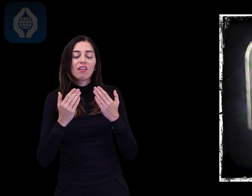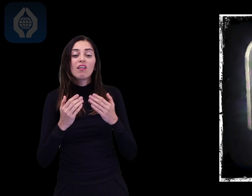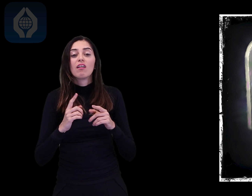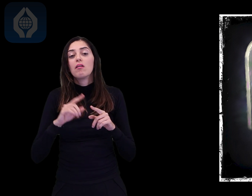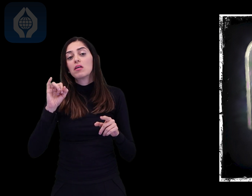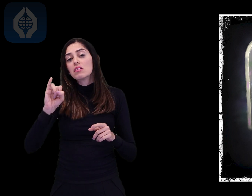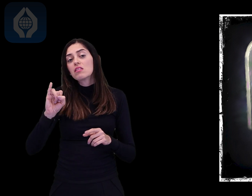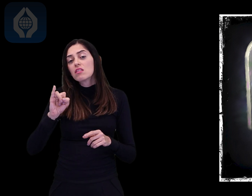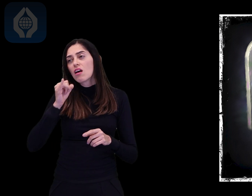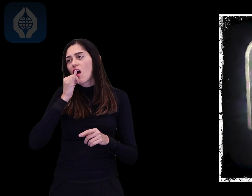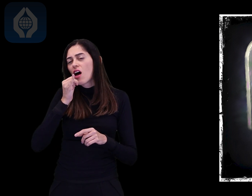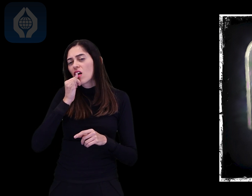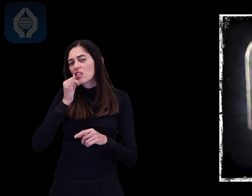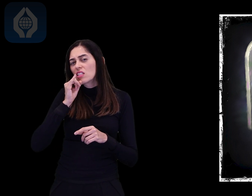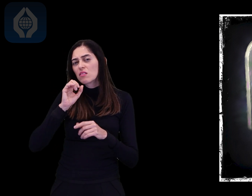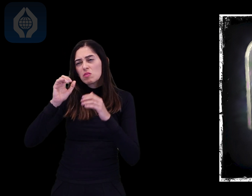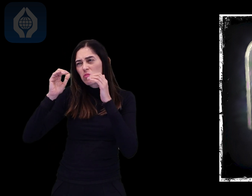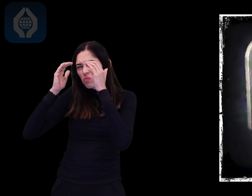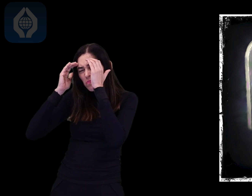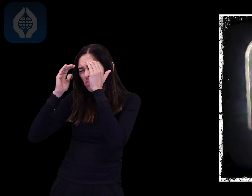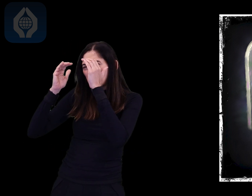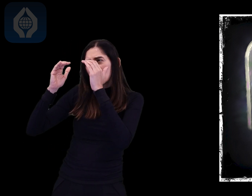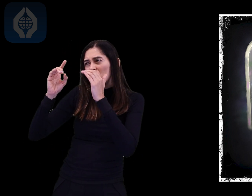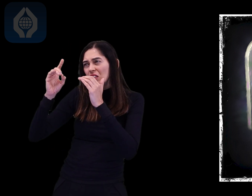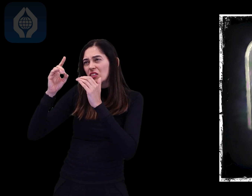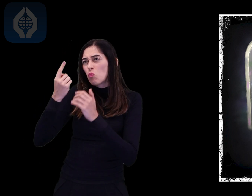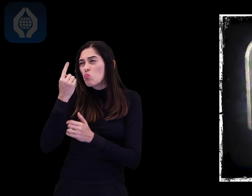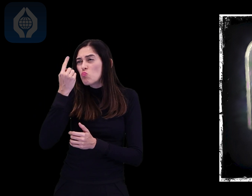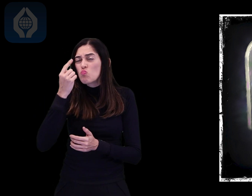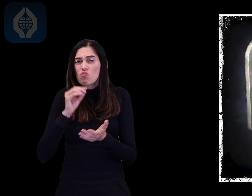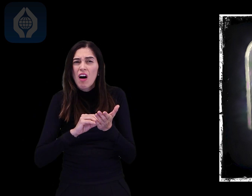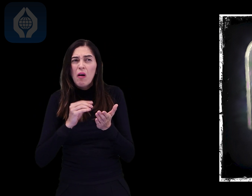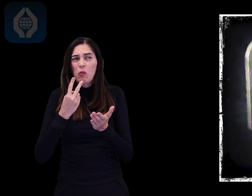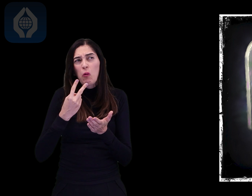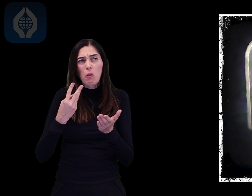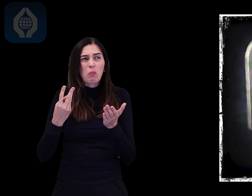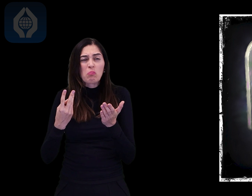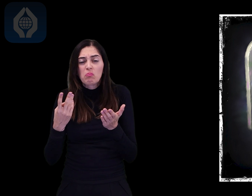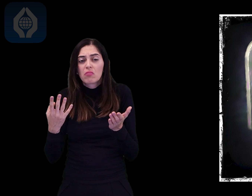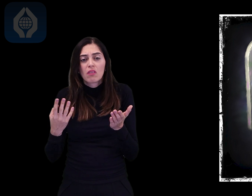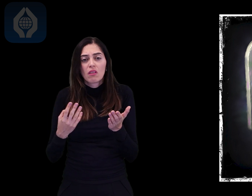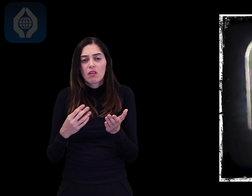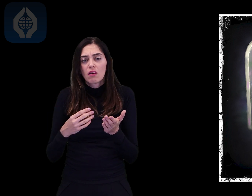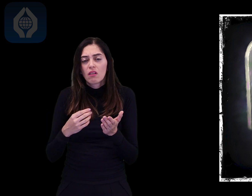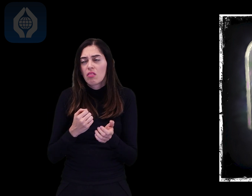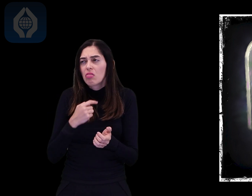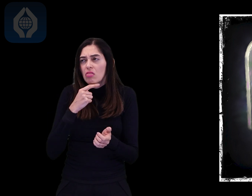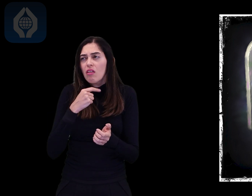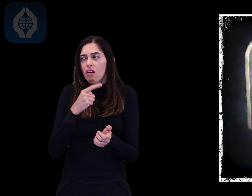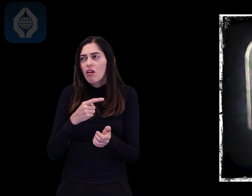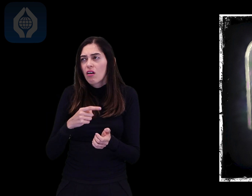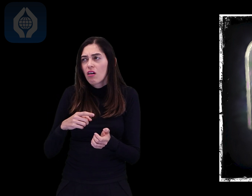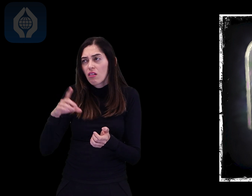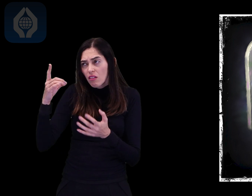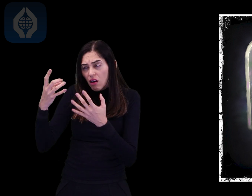Mas e se não conseguimos obedecer a todos os mandamentos de Deus? Ele nos aceitará se dermos o nosso máximo?